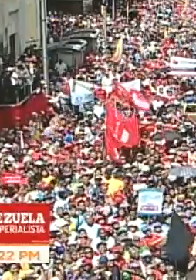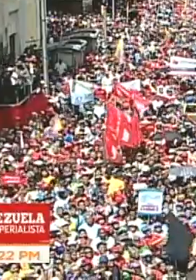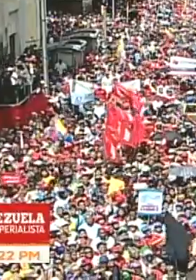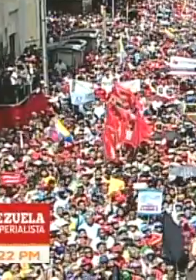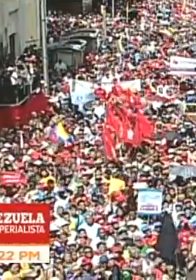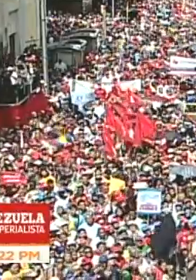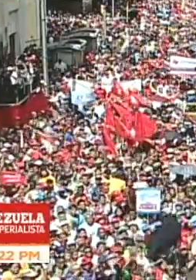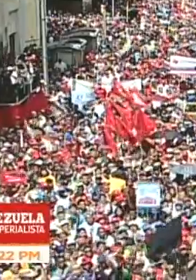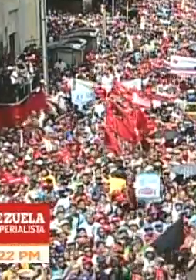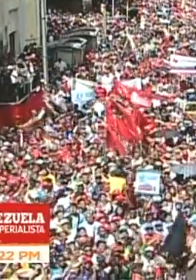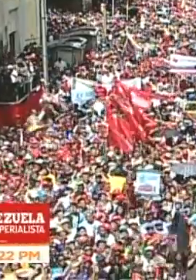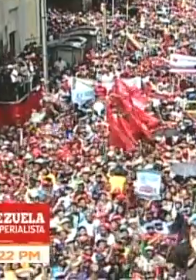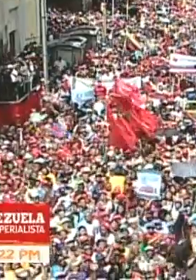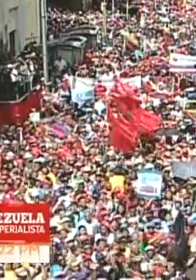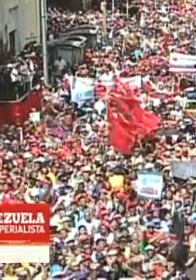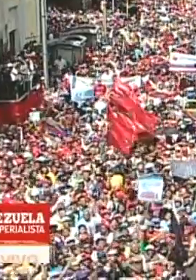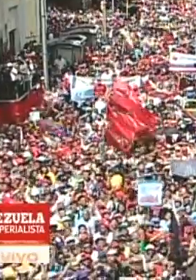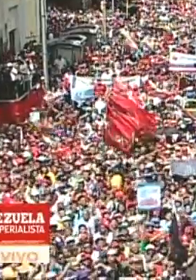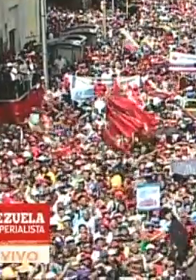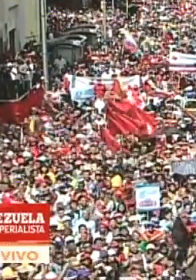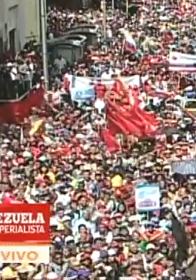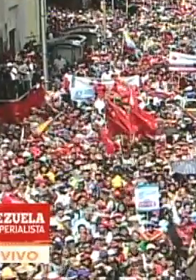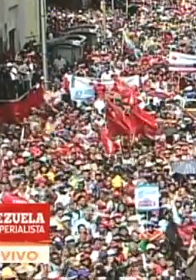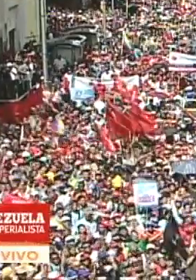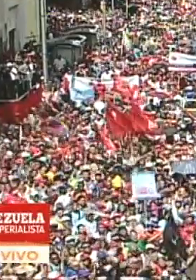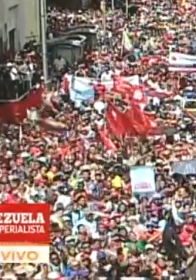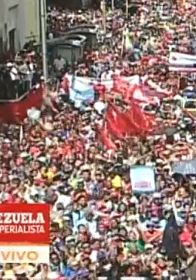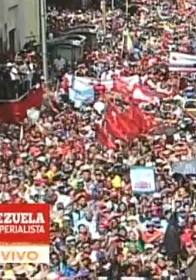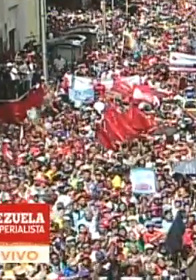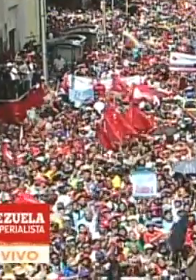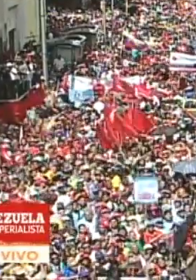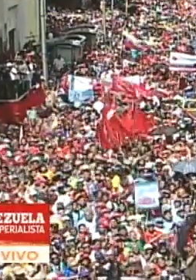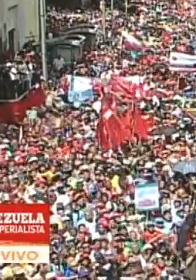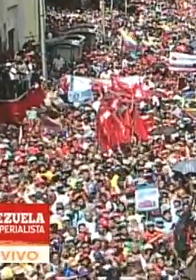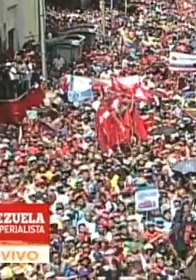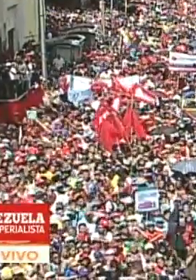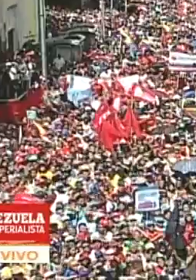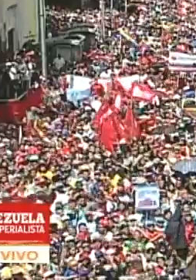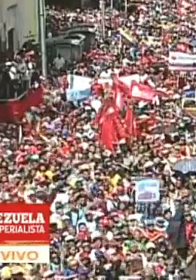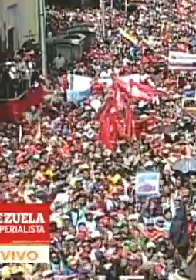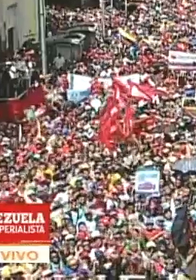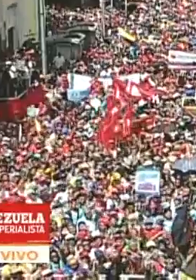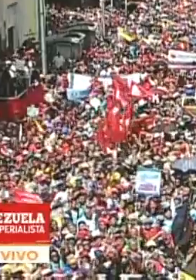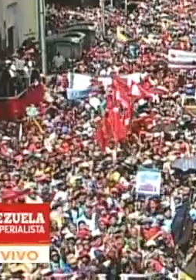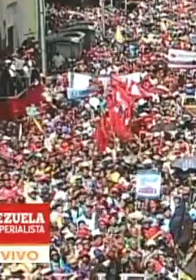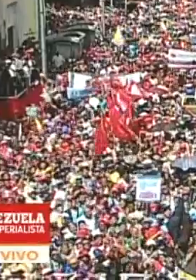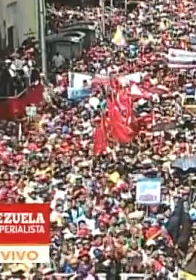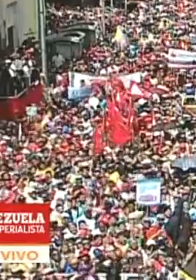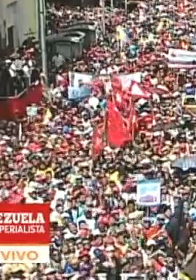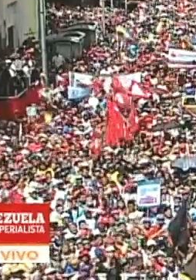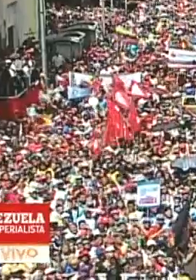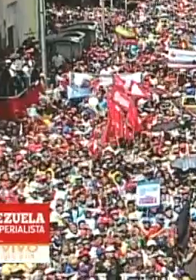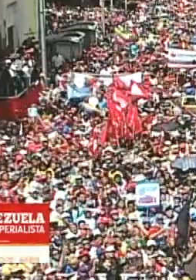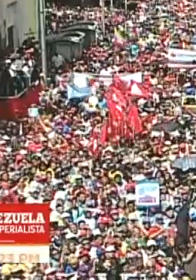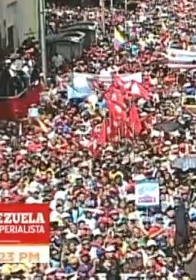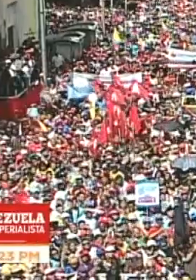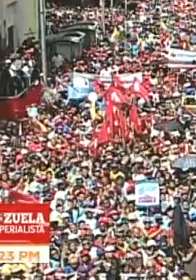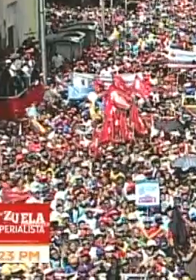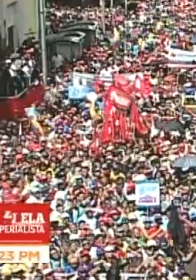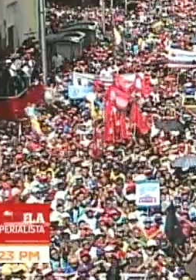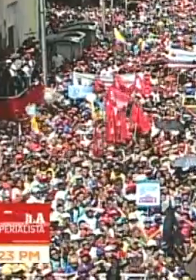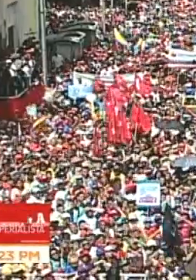¡Que viva Chávez! ¡Que viva Bolívar! ¡Que viva Maduro! ¡Que viva la